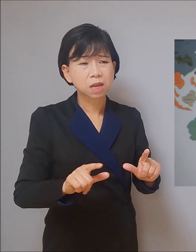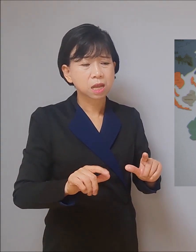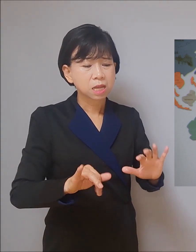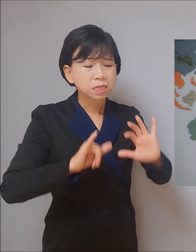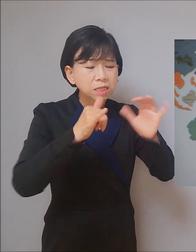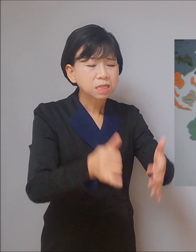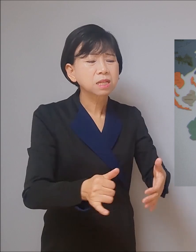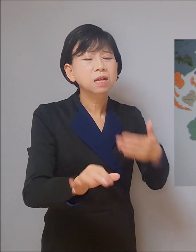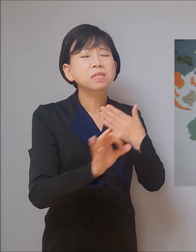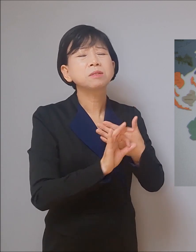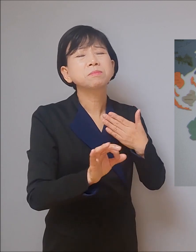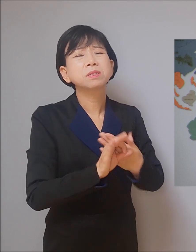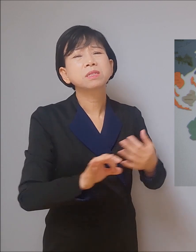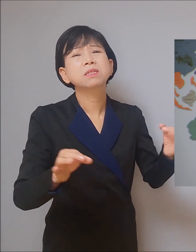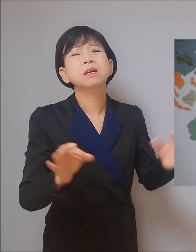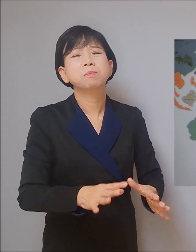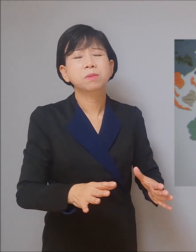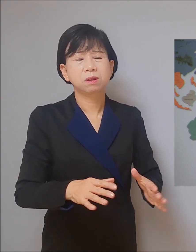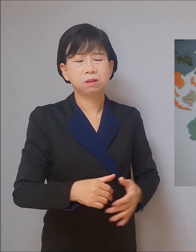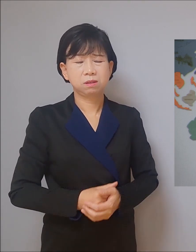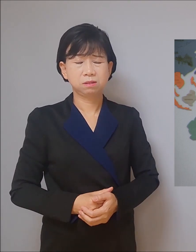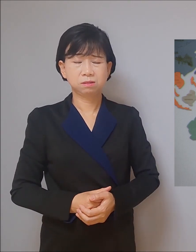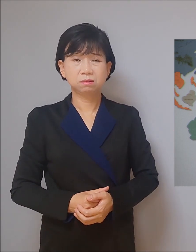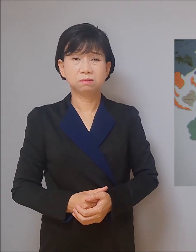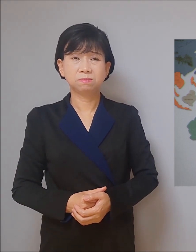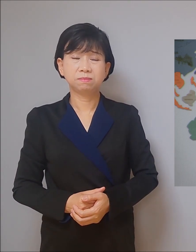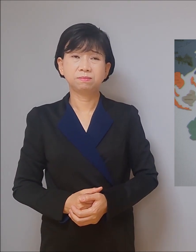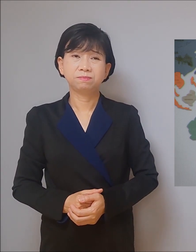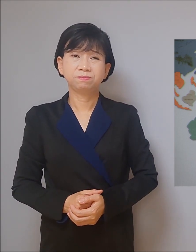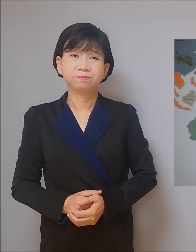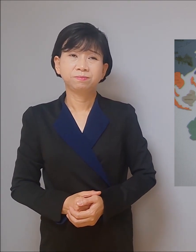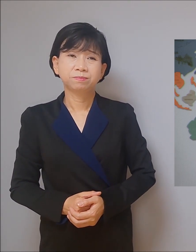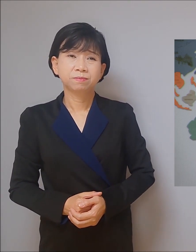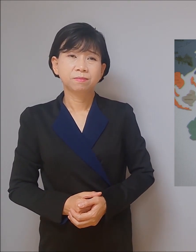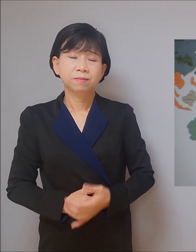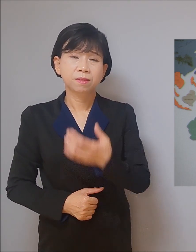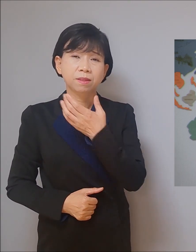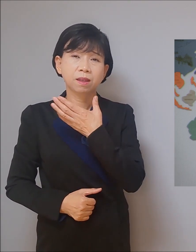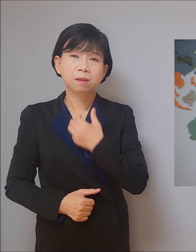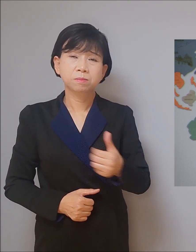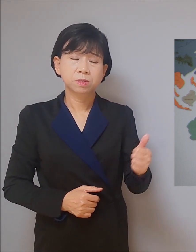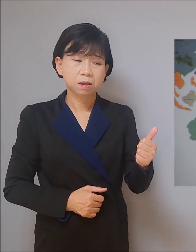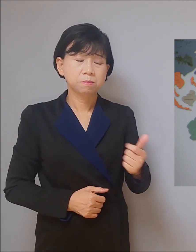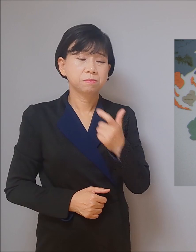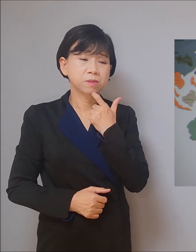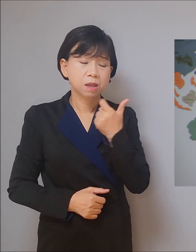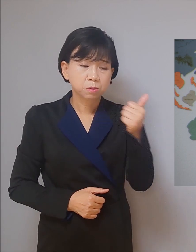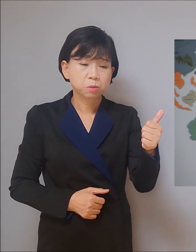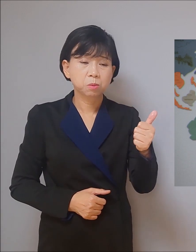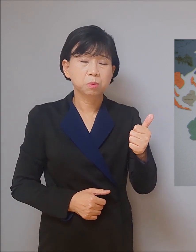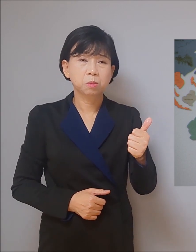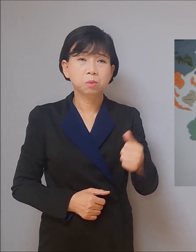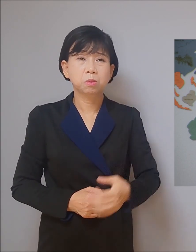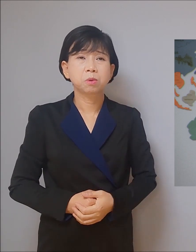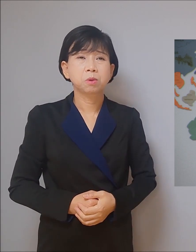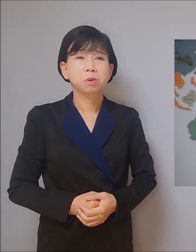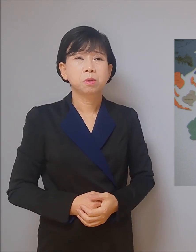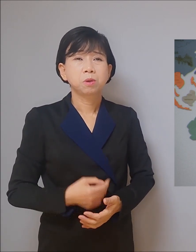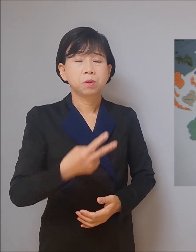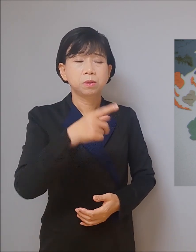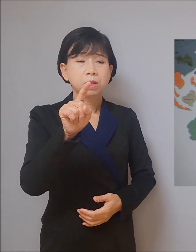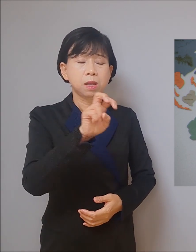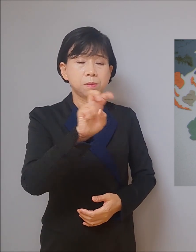누구보다도 불쌍한 사람이다. 아브라함, 야곱, 다말, 다윗,